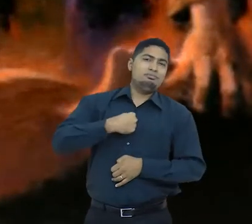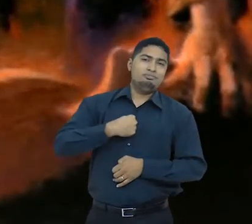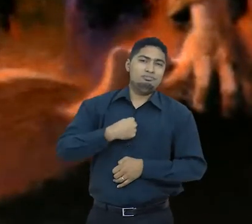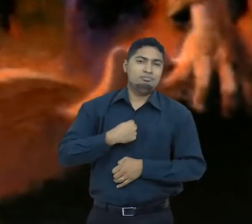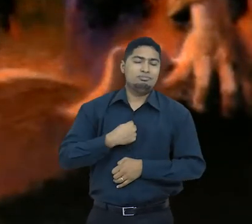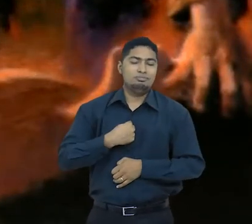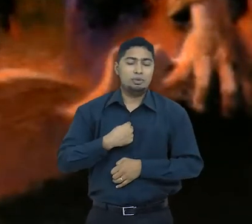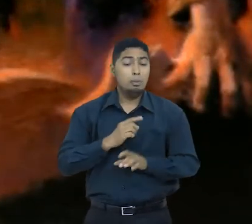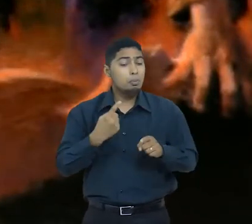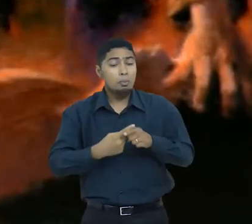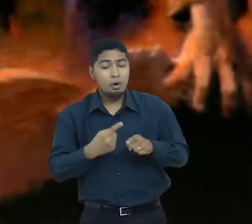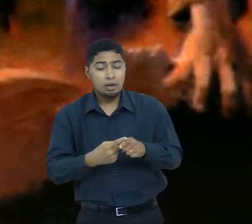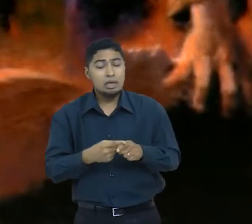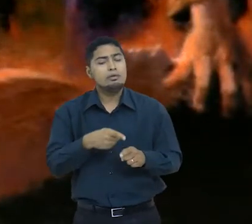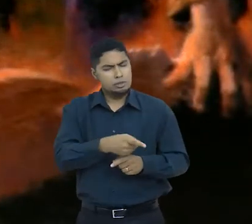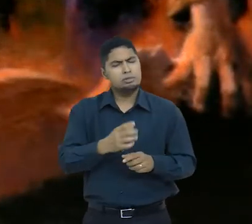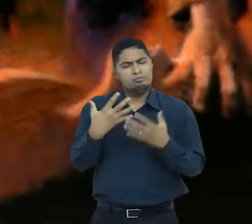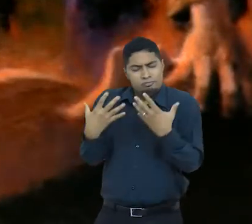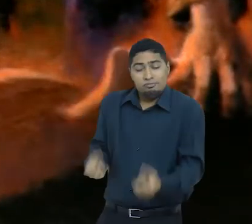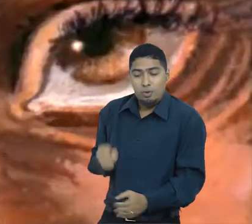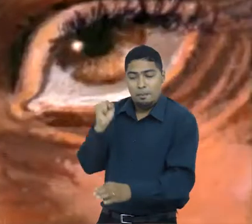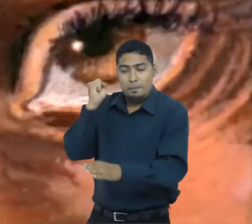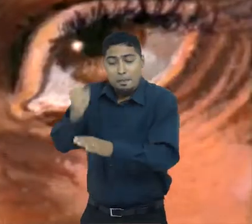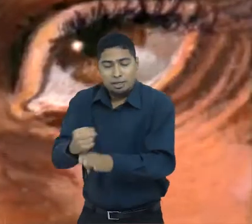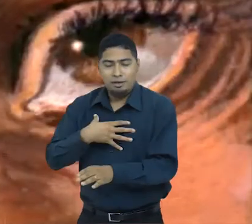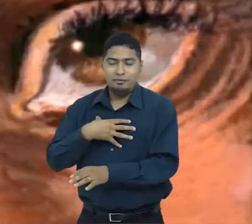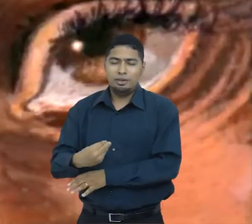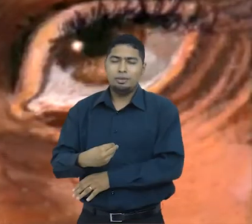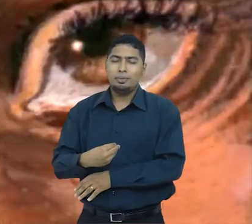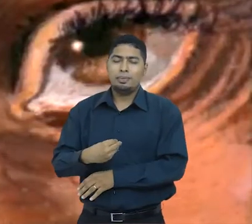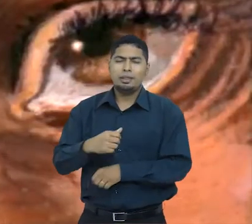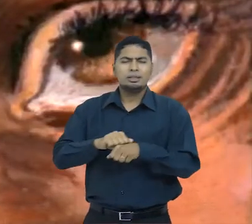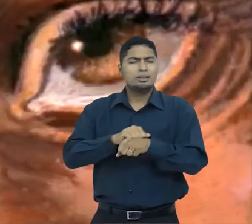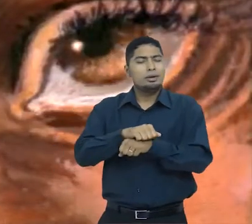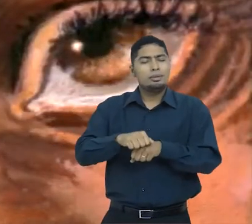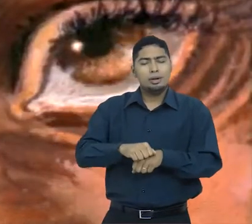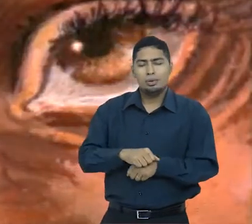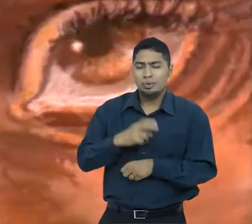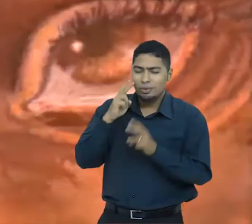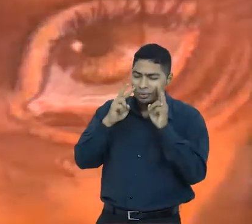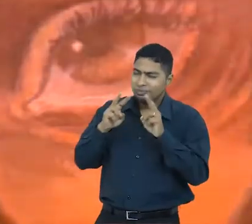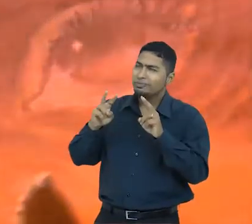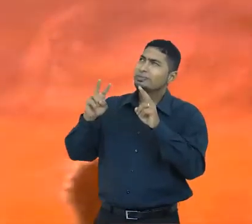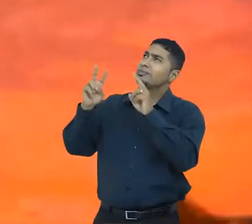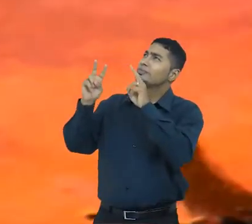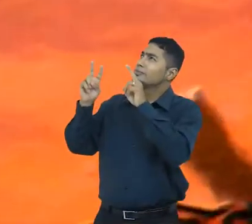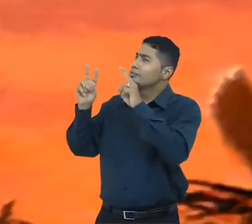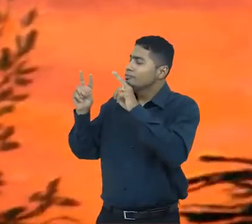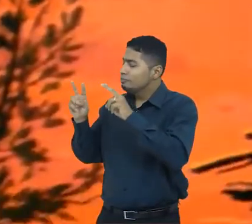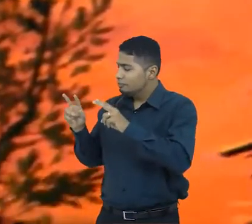pois não poupou o seu único filho. Abraão levantou a cabeça e viu um carneiro com os chifres presos